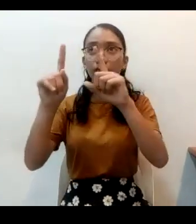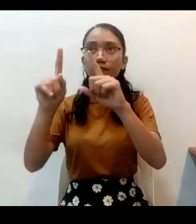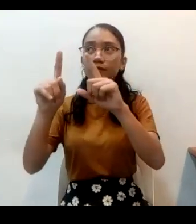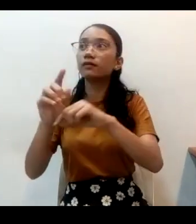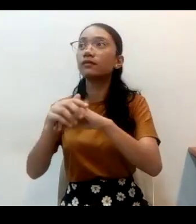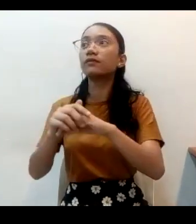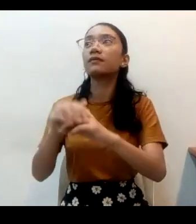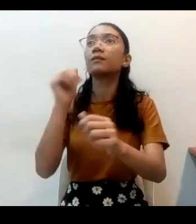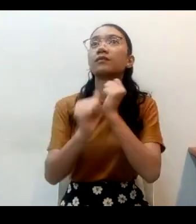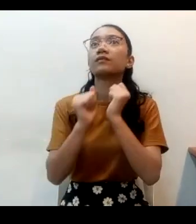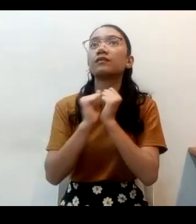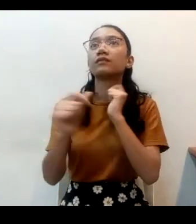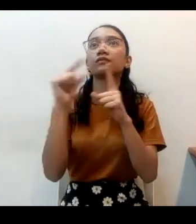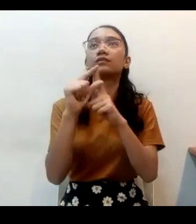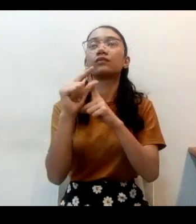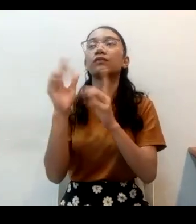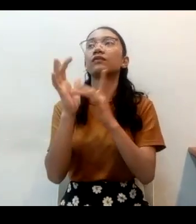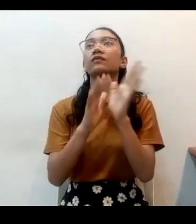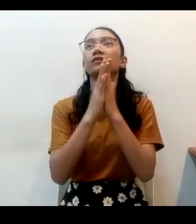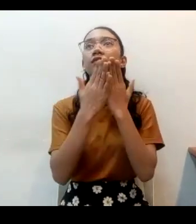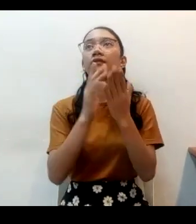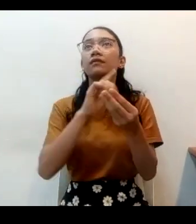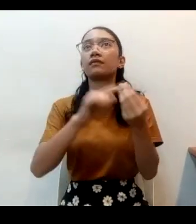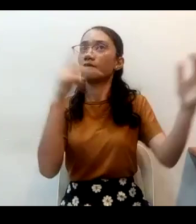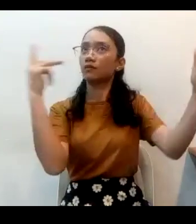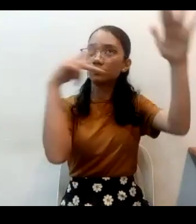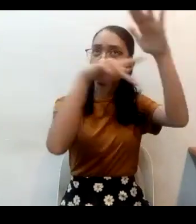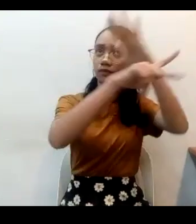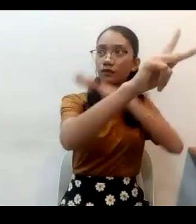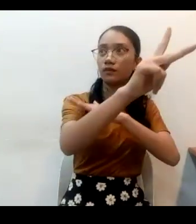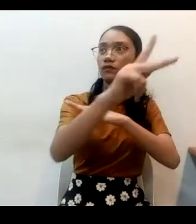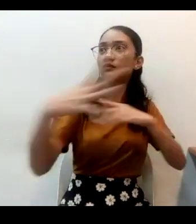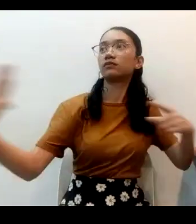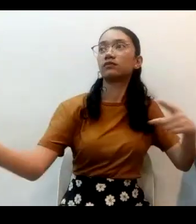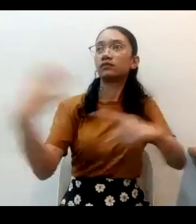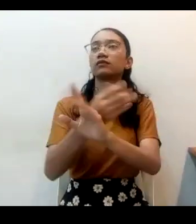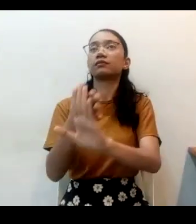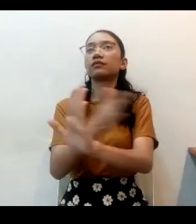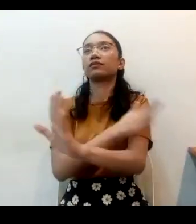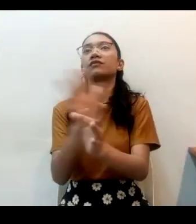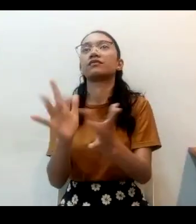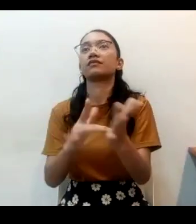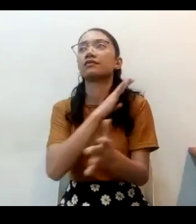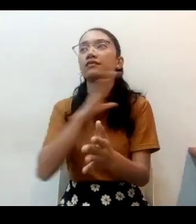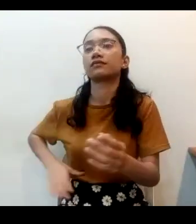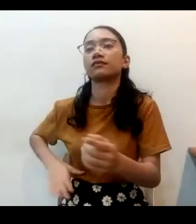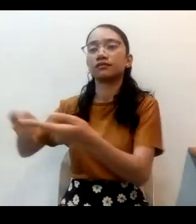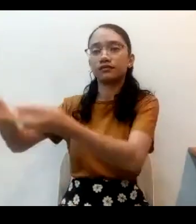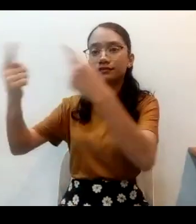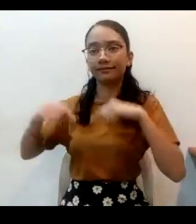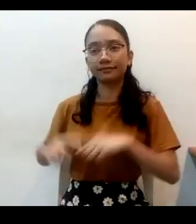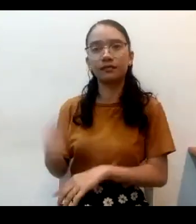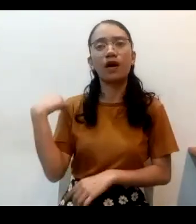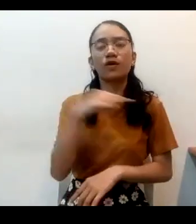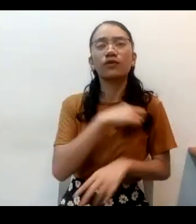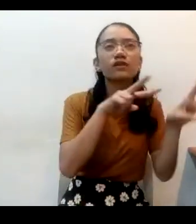po sa salita ng Biblia tungkol po sa mga propesiya na maisa sa katuparan bago po dumating si Yesu Kristo. So when we look at all the last